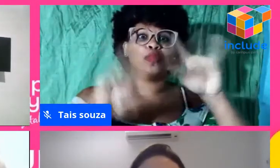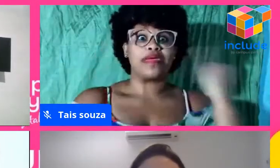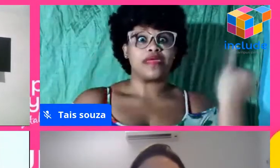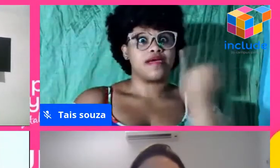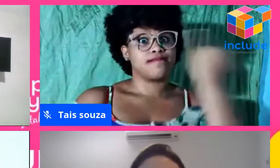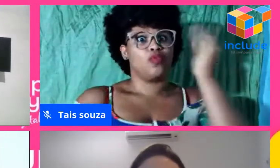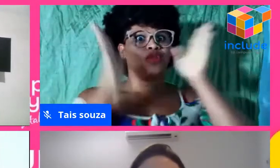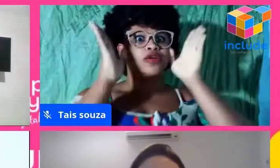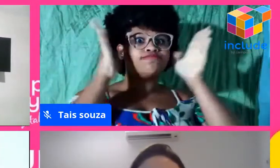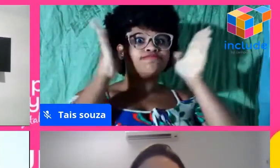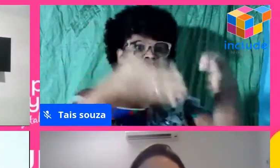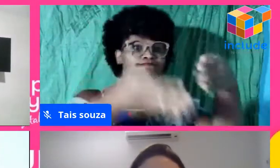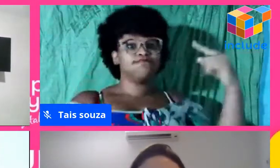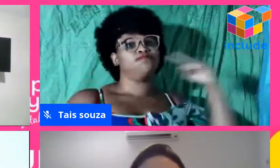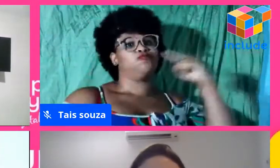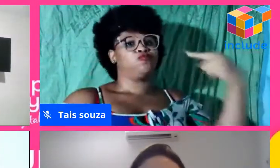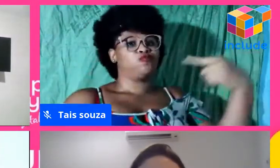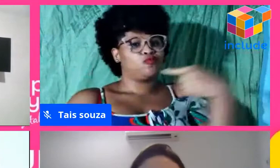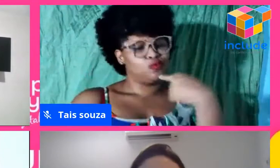presentes.